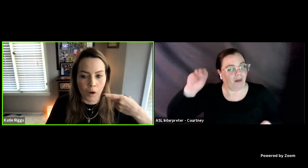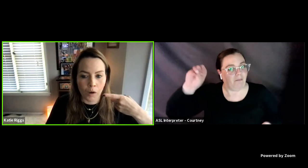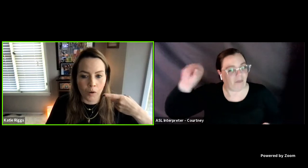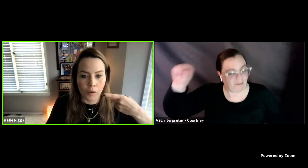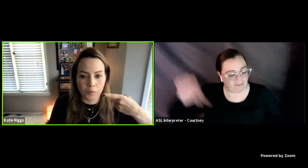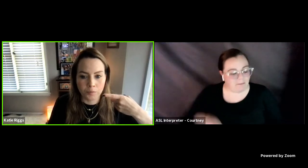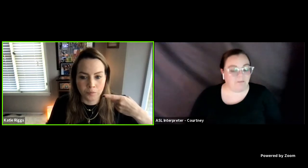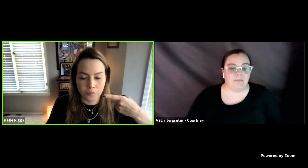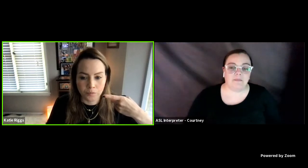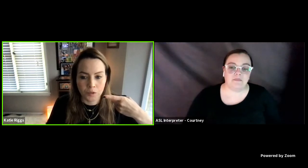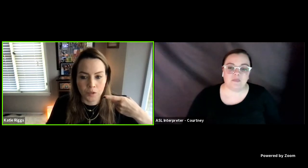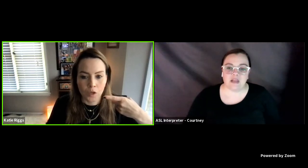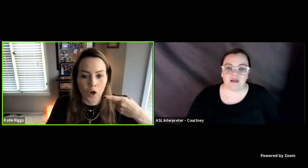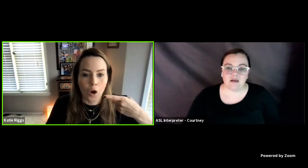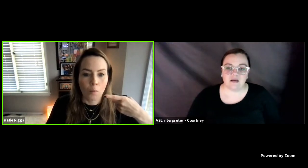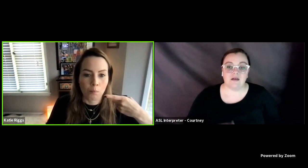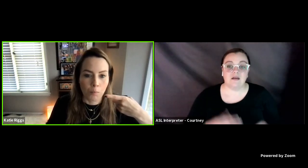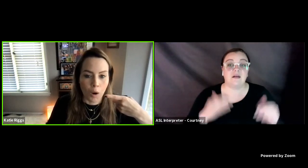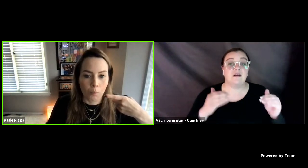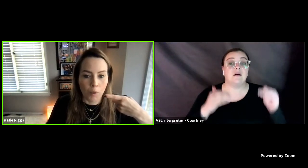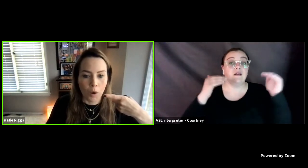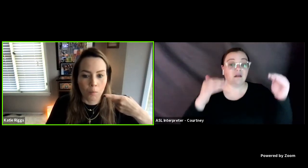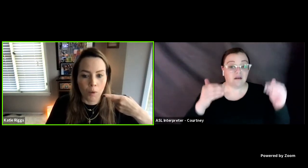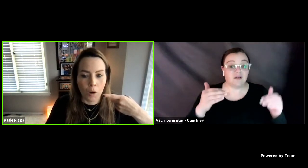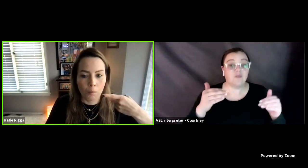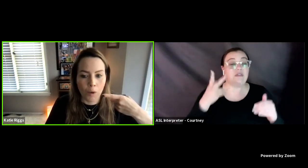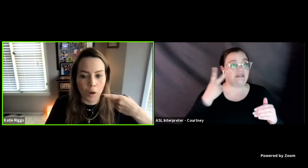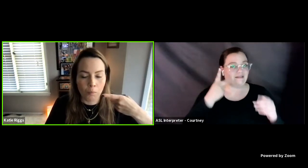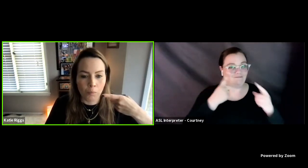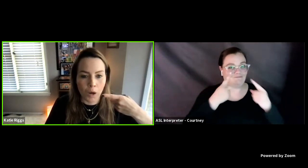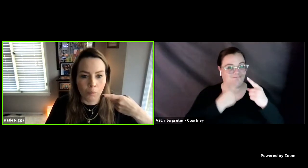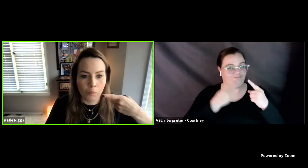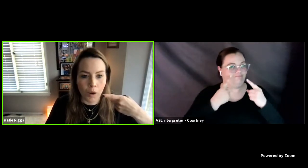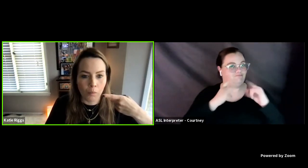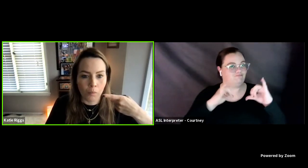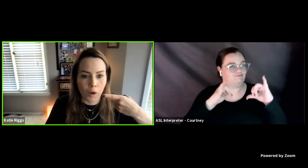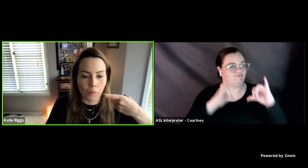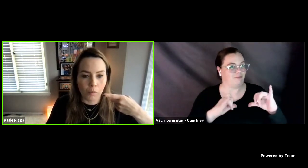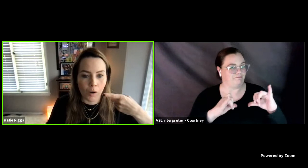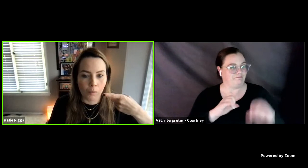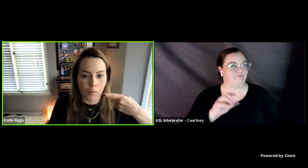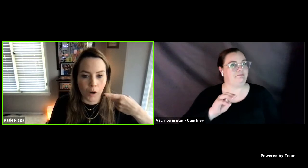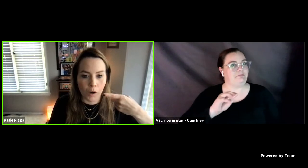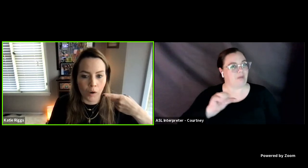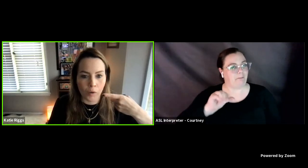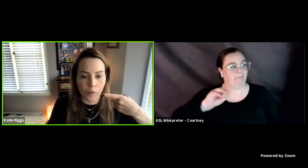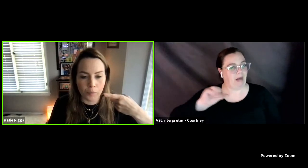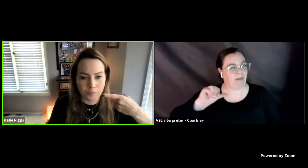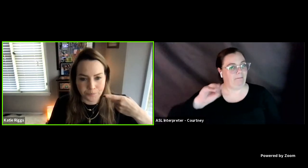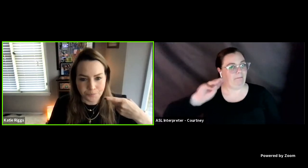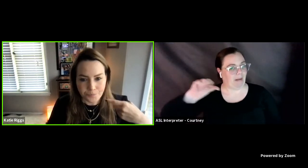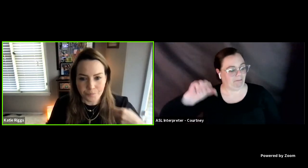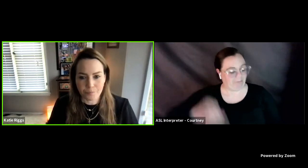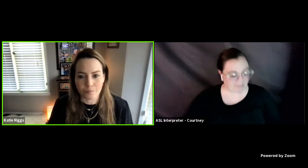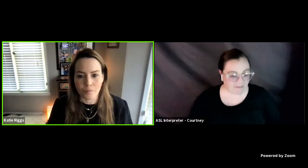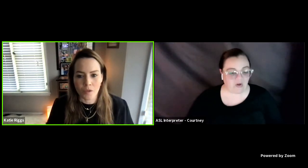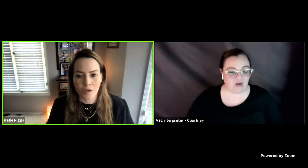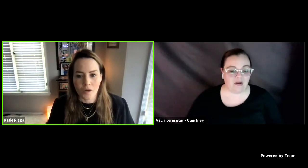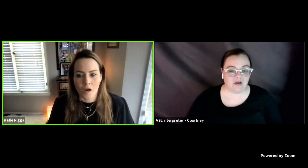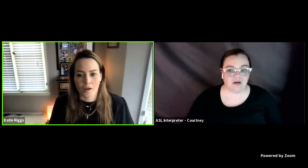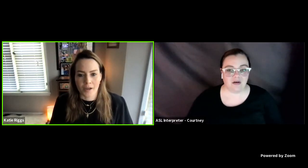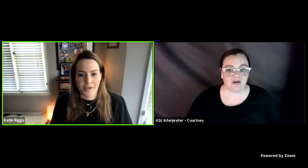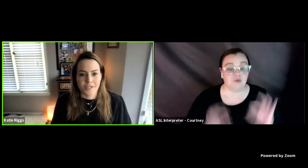mum, mum. Mum, mum, mum, mum, mum, mum, mum, mum,